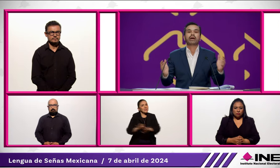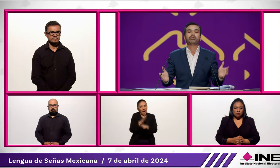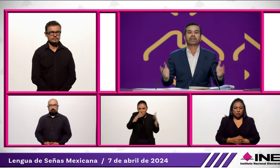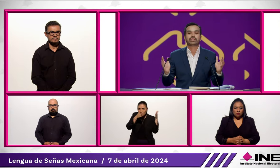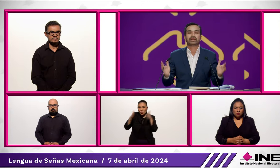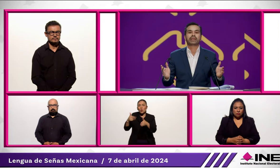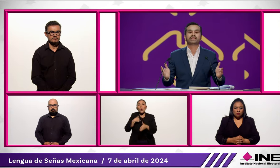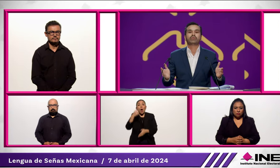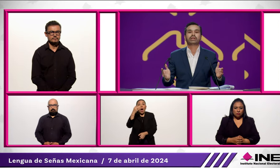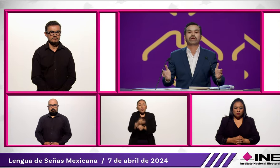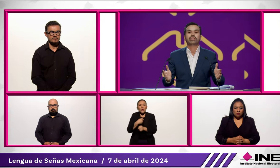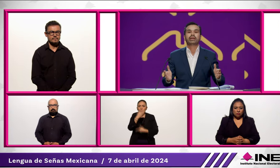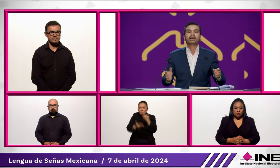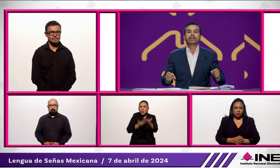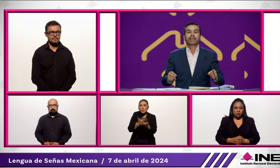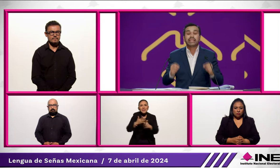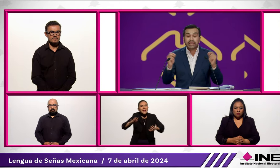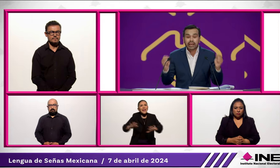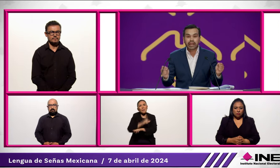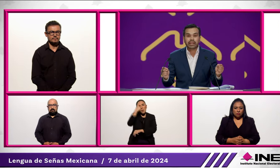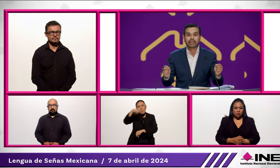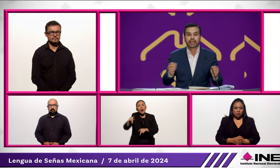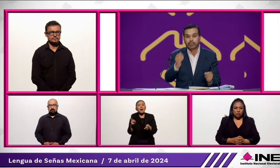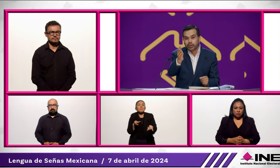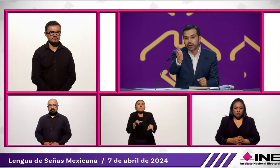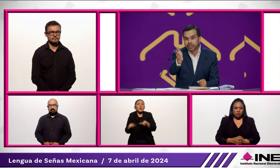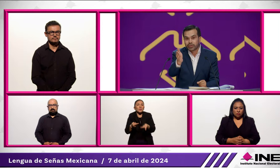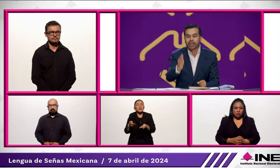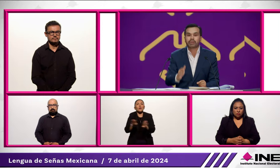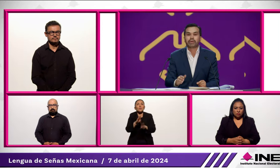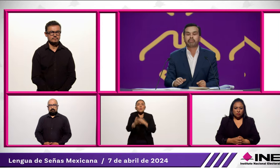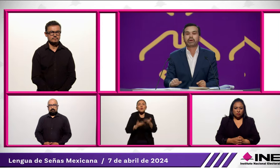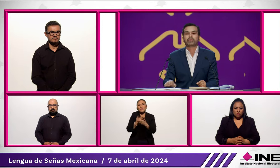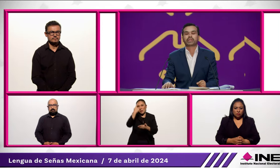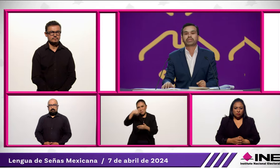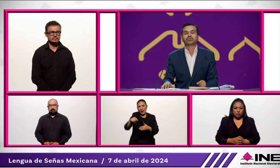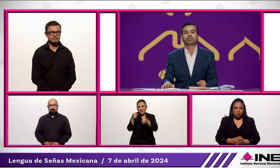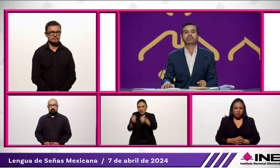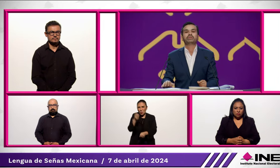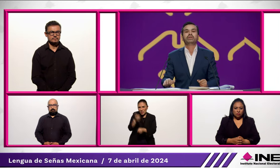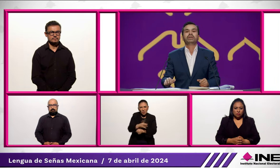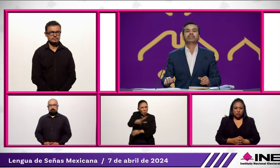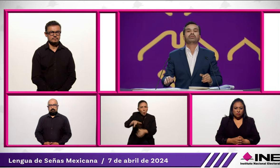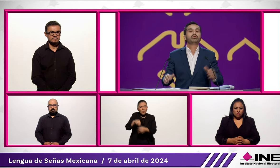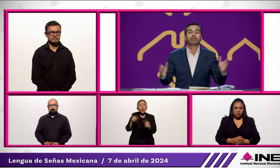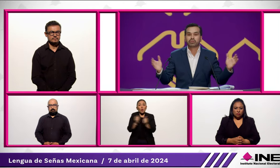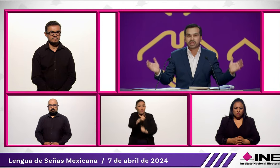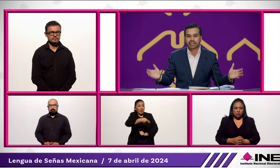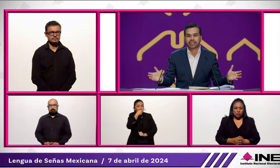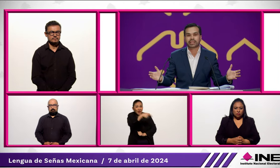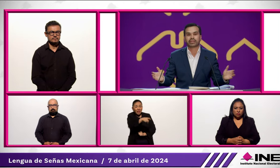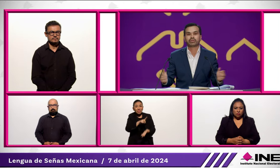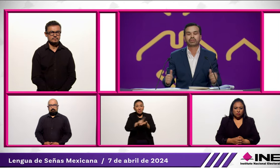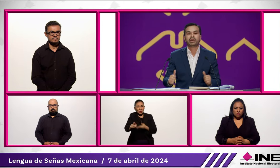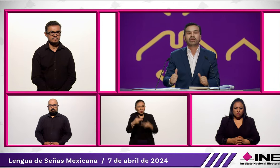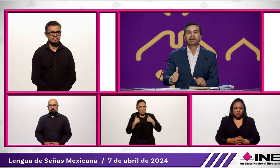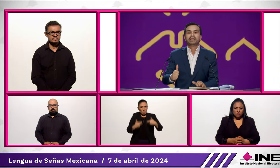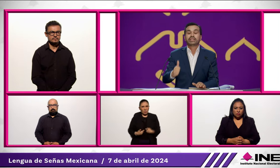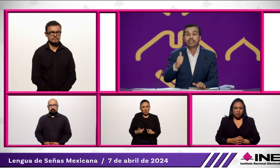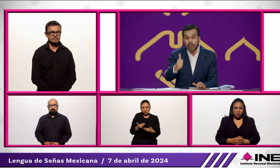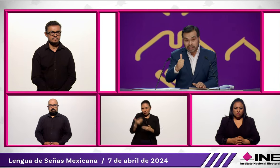plantea un cambio en la estrategia de seguridad integral. Qué bueno que menciona el apego a los derechos humanos de los últimos tres